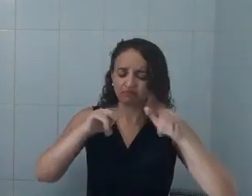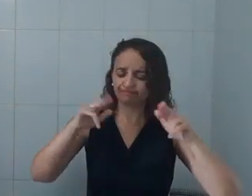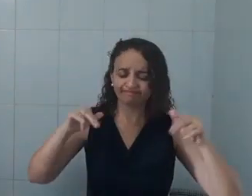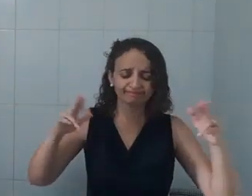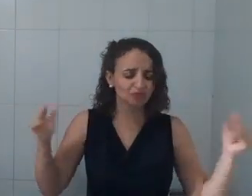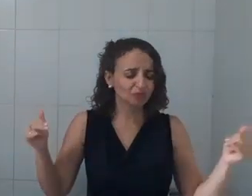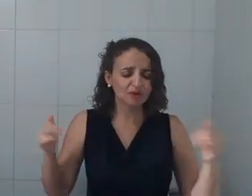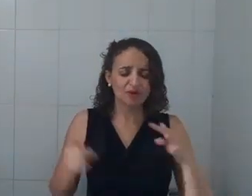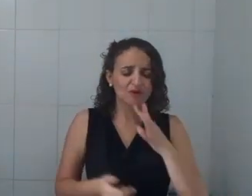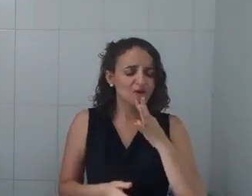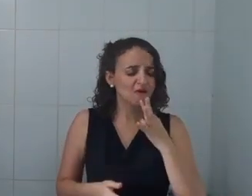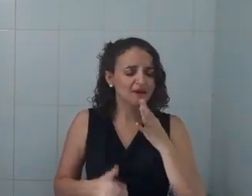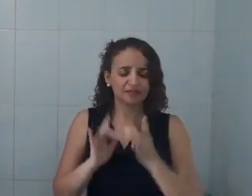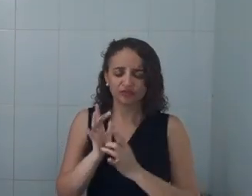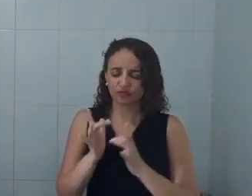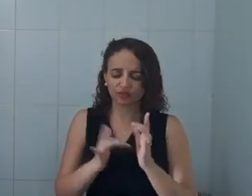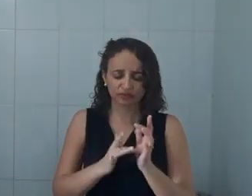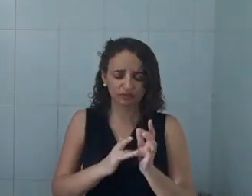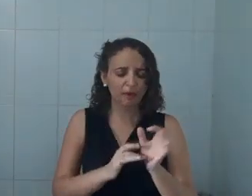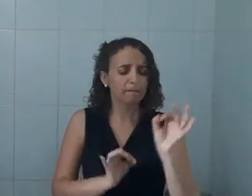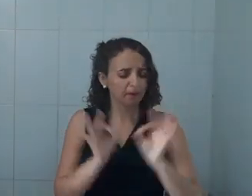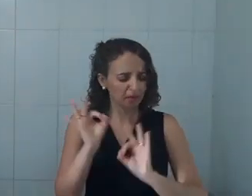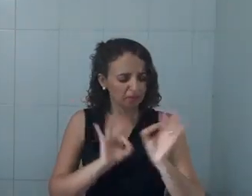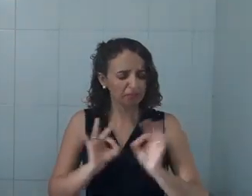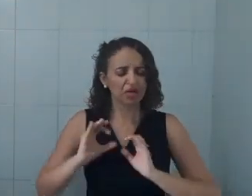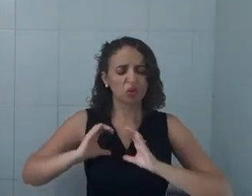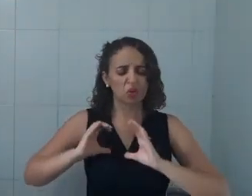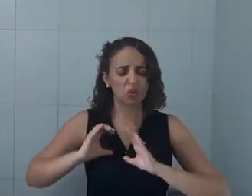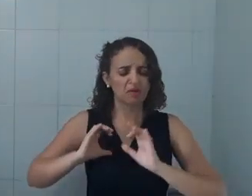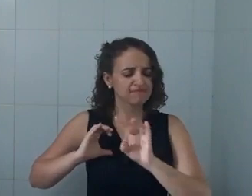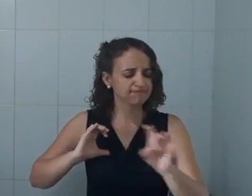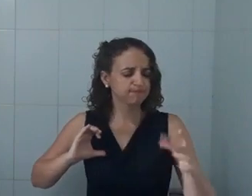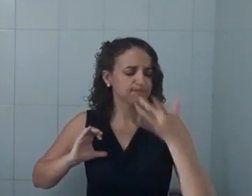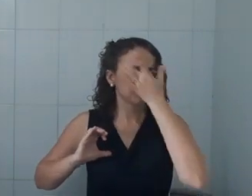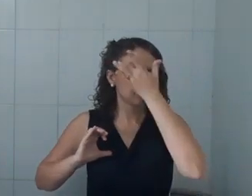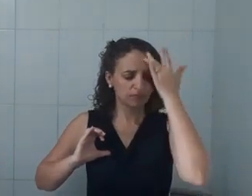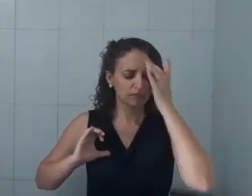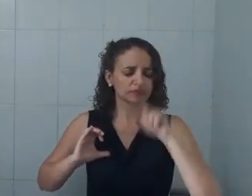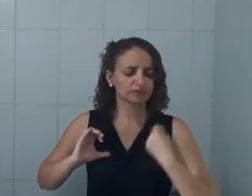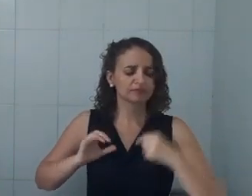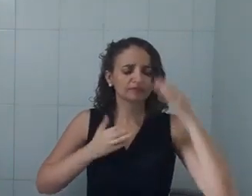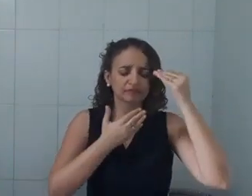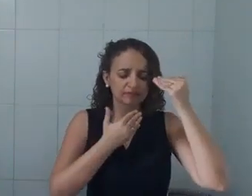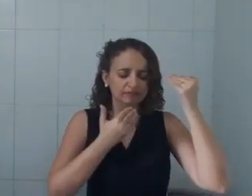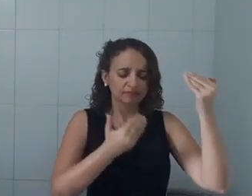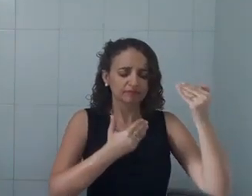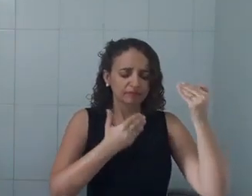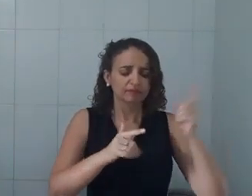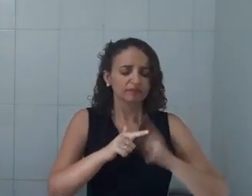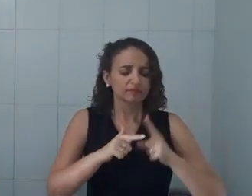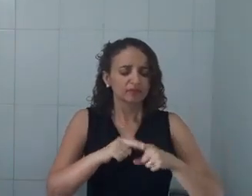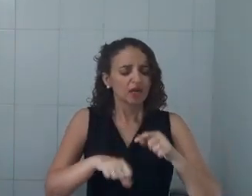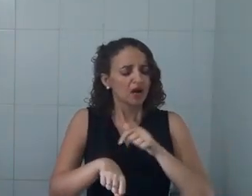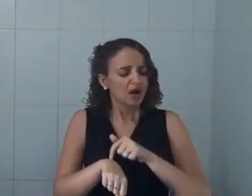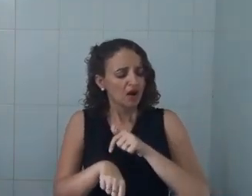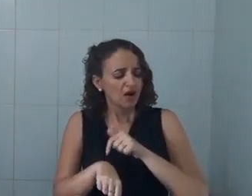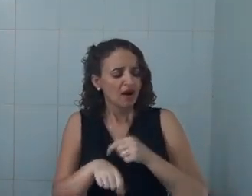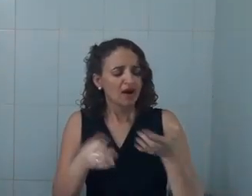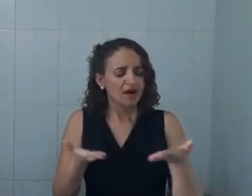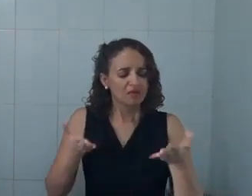Deus. Prepara, Senhor, as pessoas para ouvir a tua palavra nesta noite, Senhor. Nós te agradecemos por esse momento tão